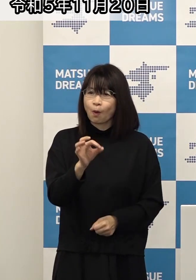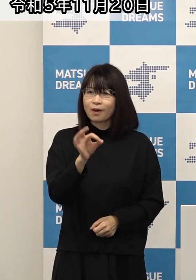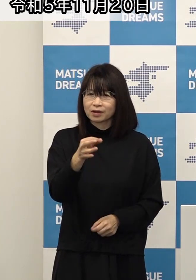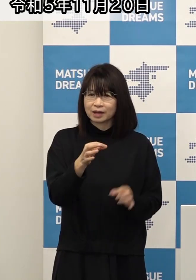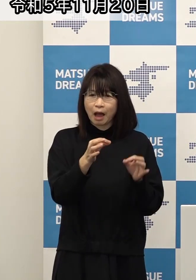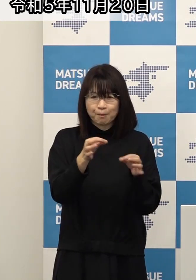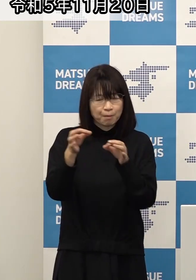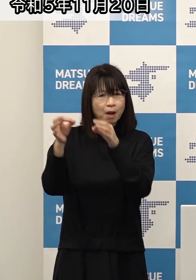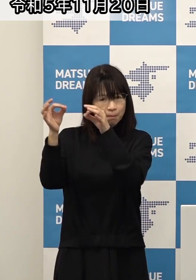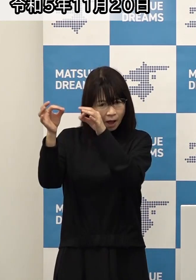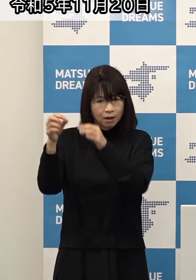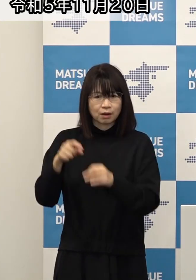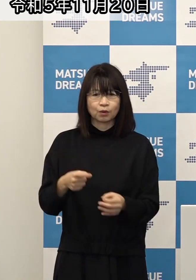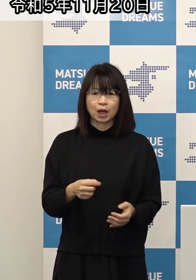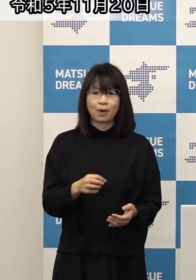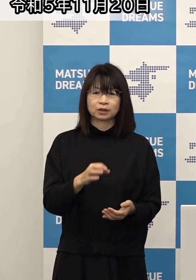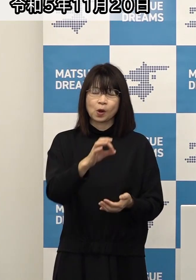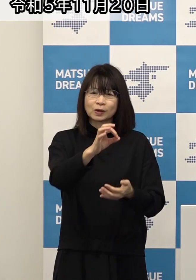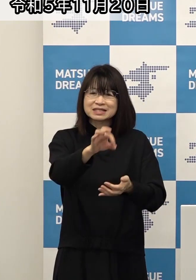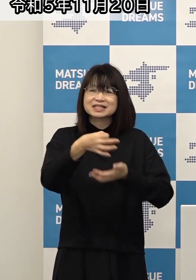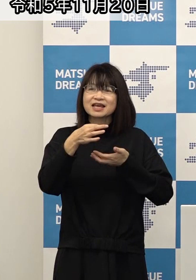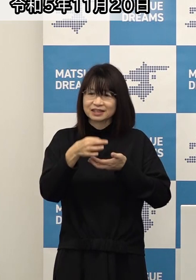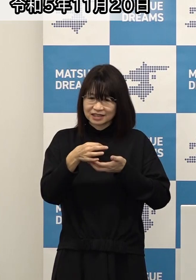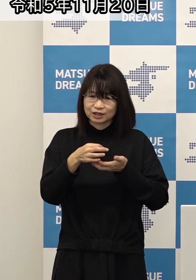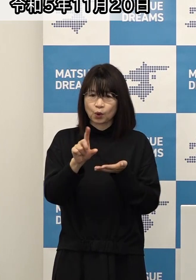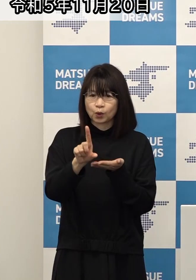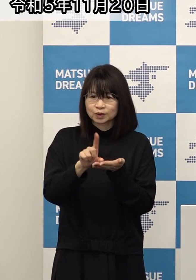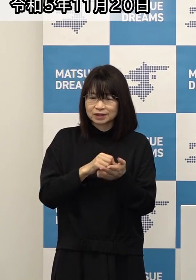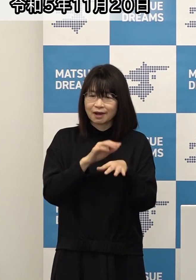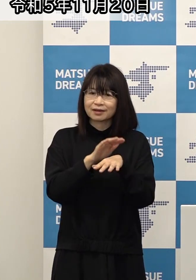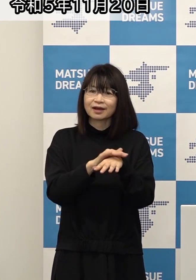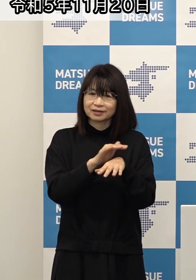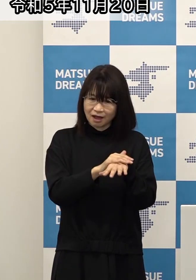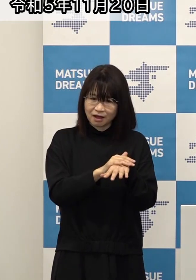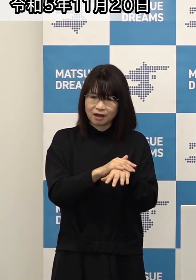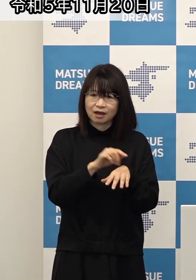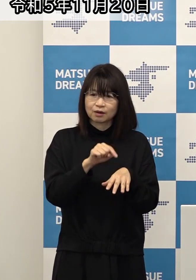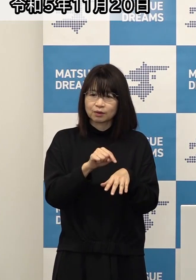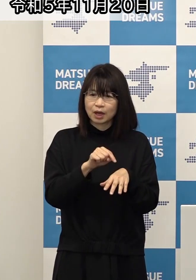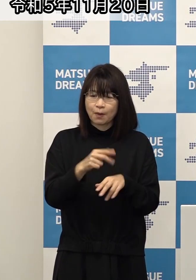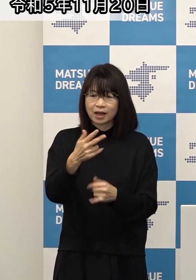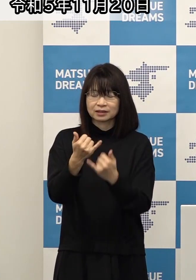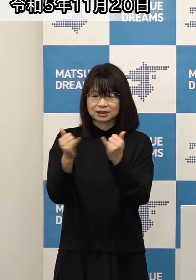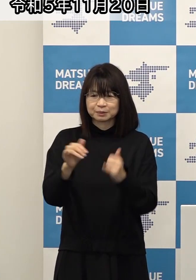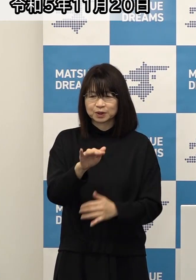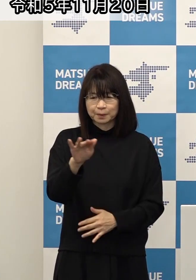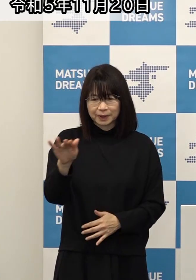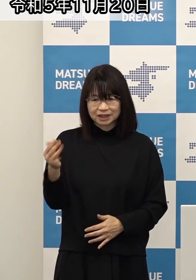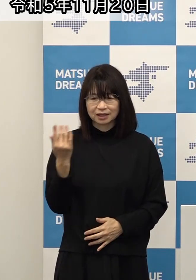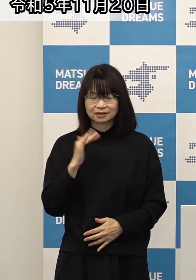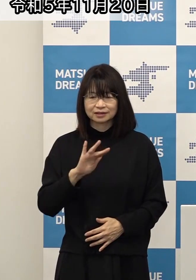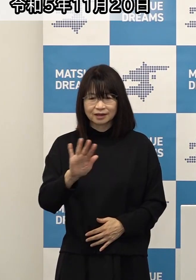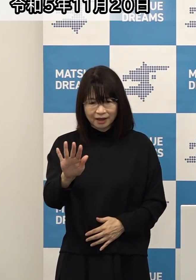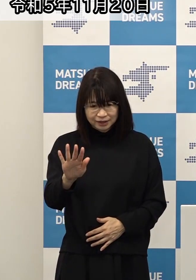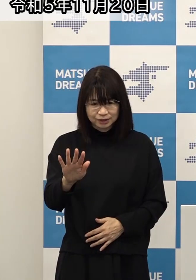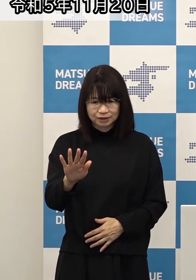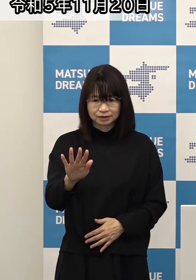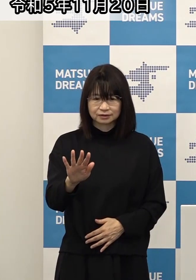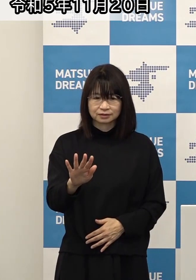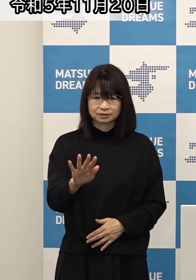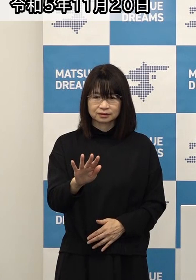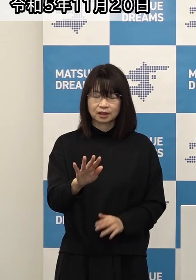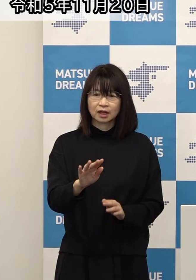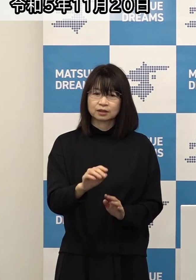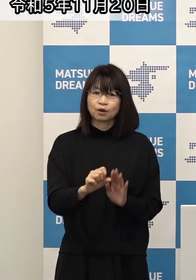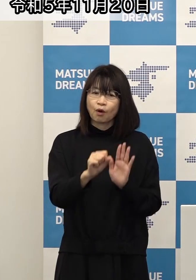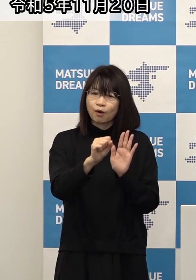税金を使っていくかという意味では、それを市民の皆さんにやはり戻していくということが必要だと思います。有効に活用して市民の皆さん